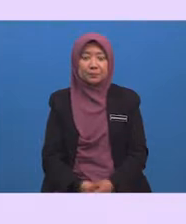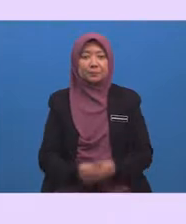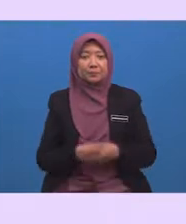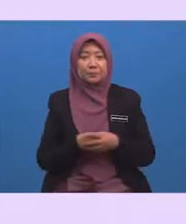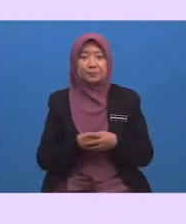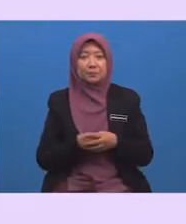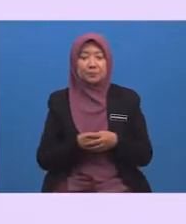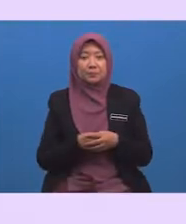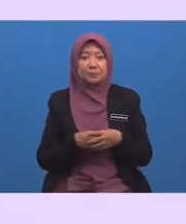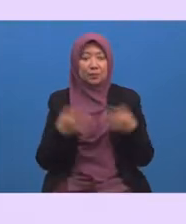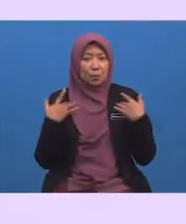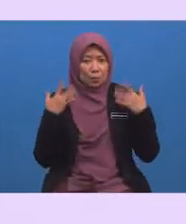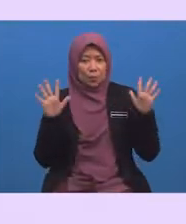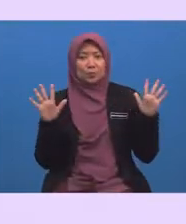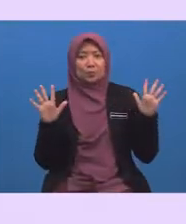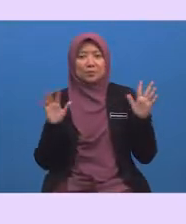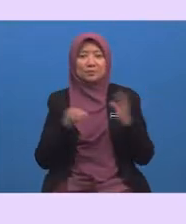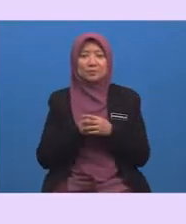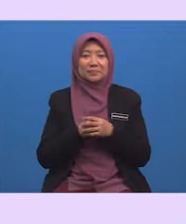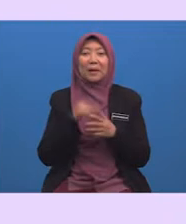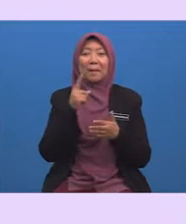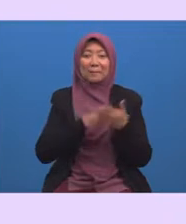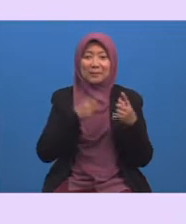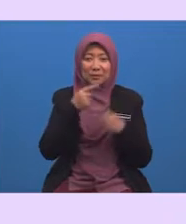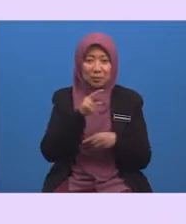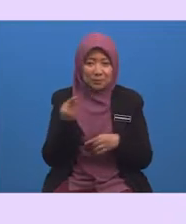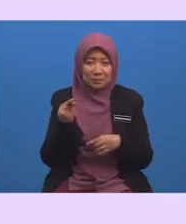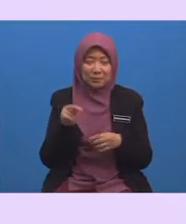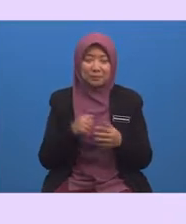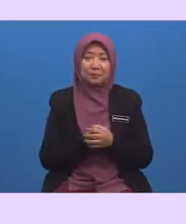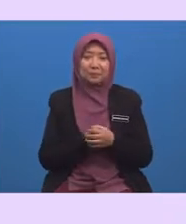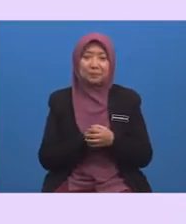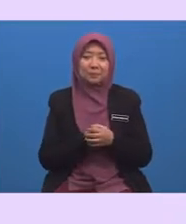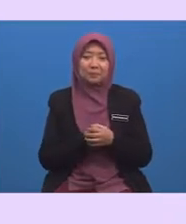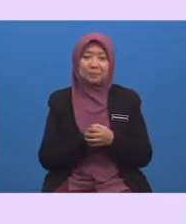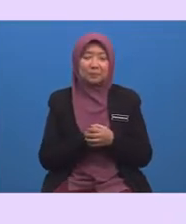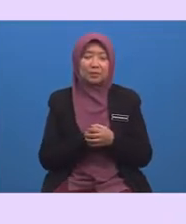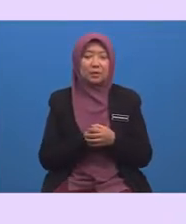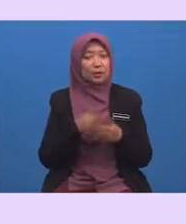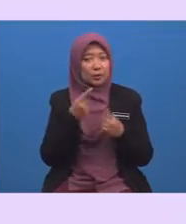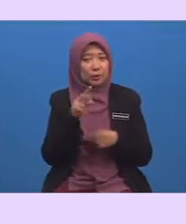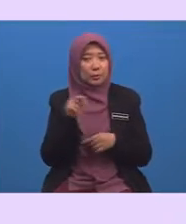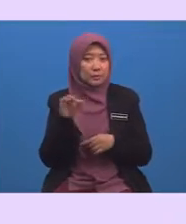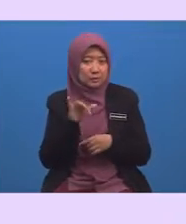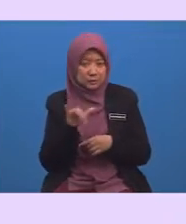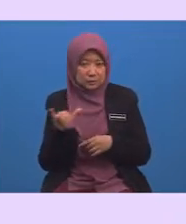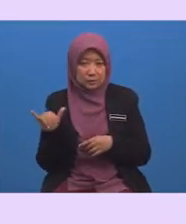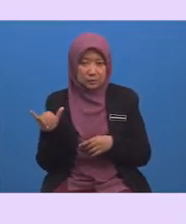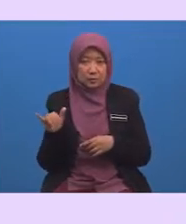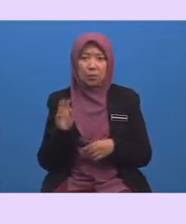Wah, hebat. Apa jawapan murid-murid? Ya, jawapannya